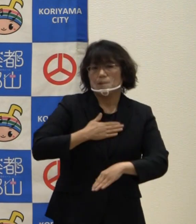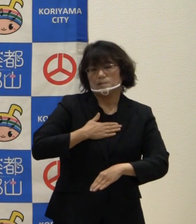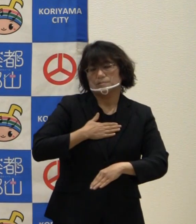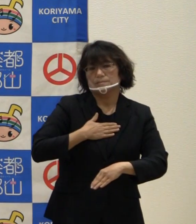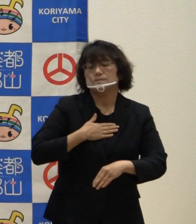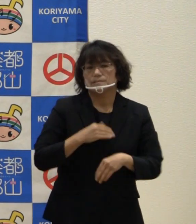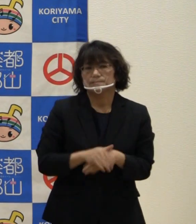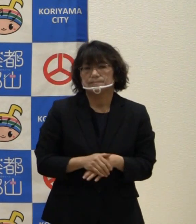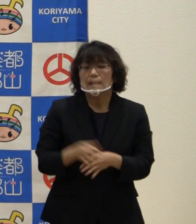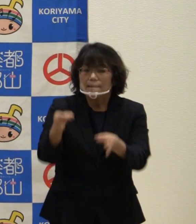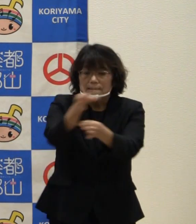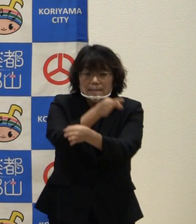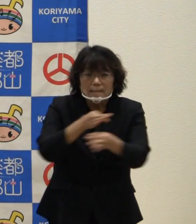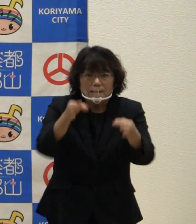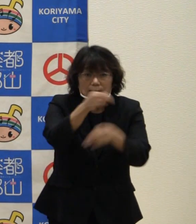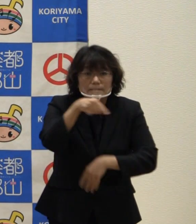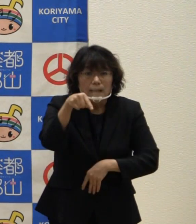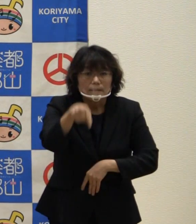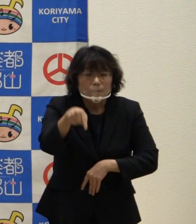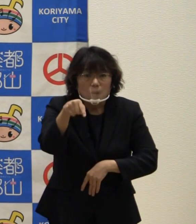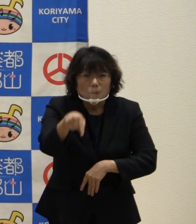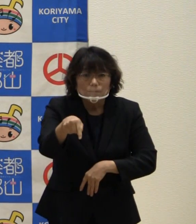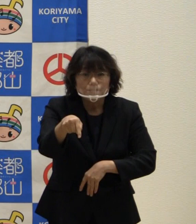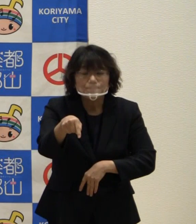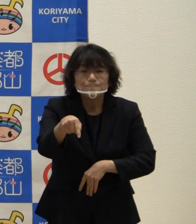経済の世界でも